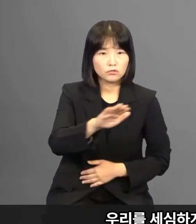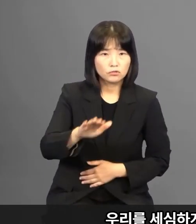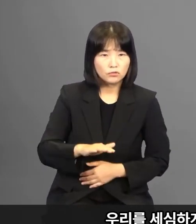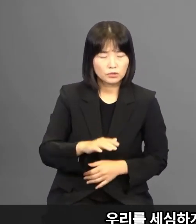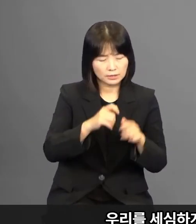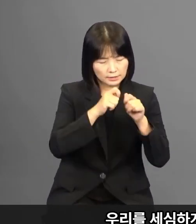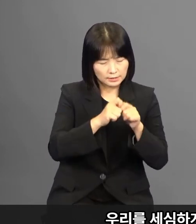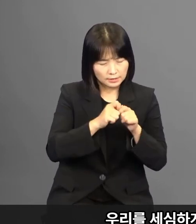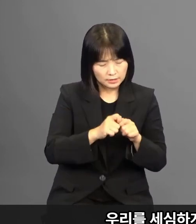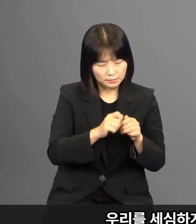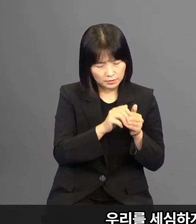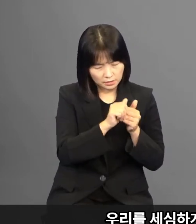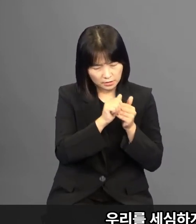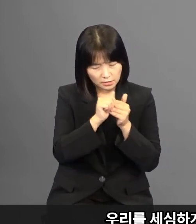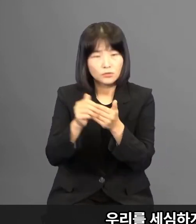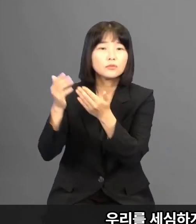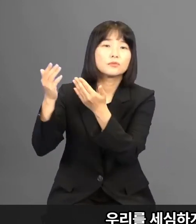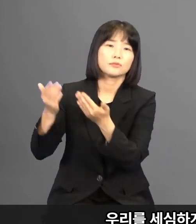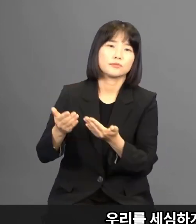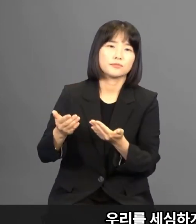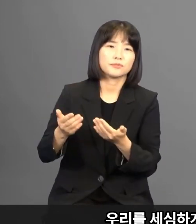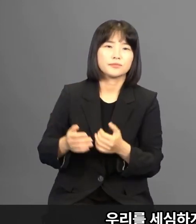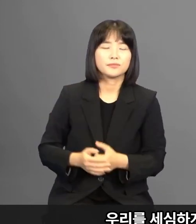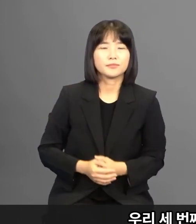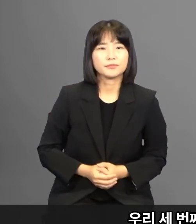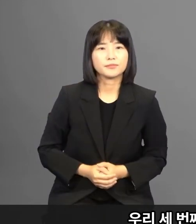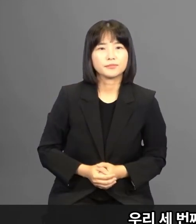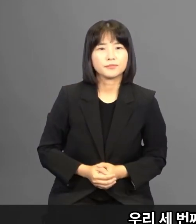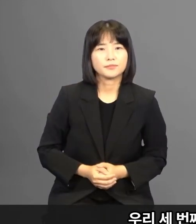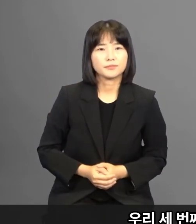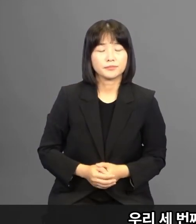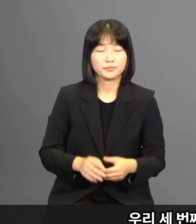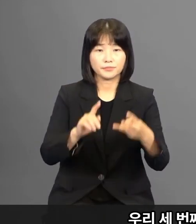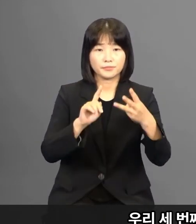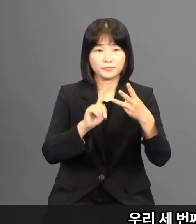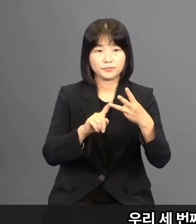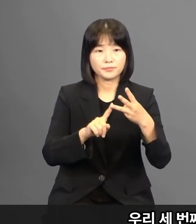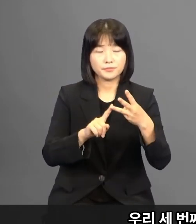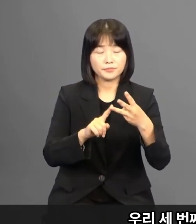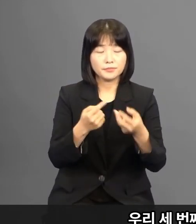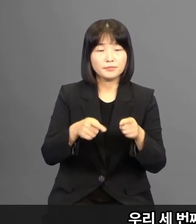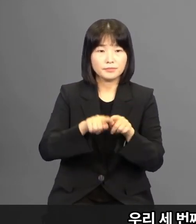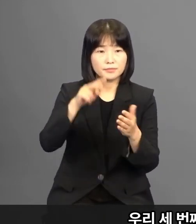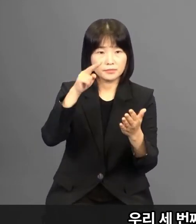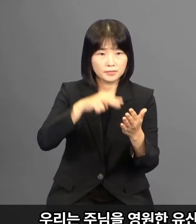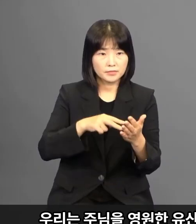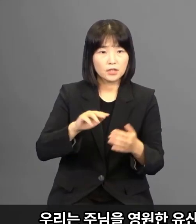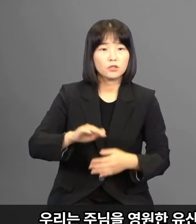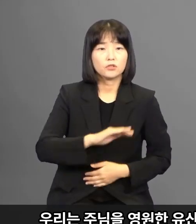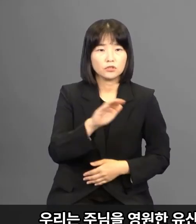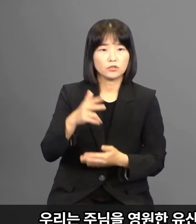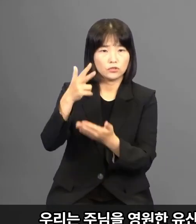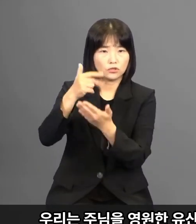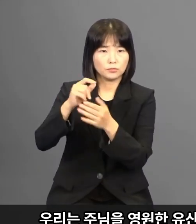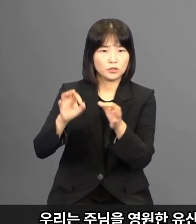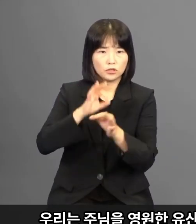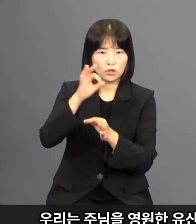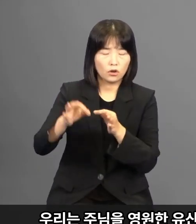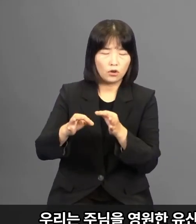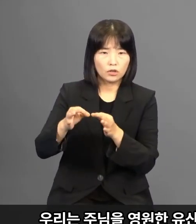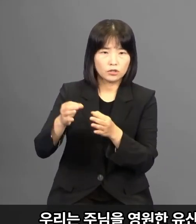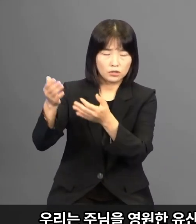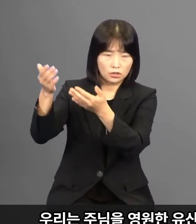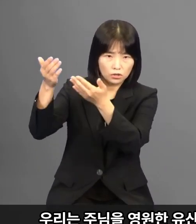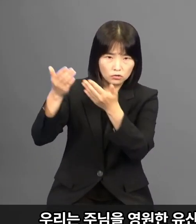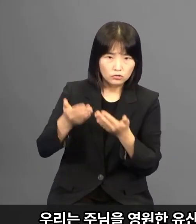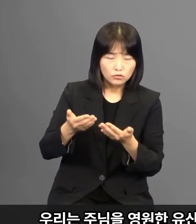세심하게 인도해 주신다는 것입니다. 우리 세 번째, 우리 함께 읽겠습니다. 시작. 우리는 주님을 영원한